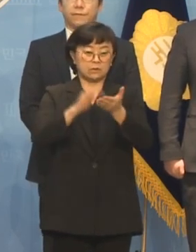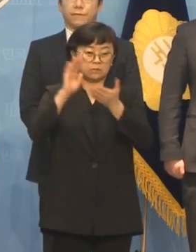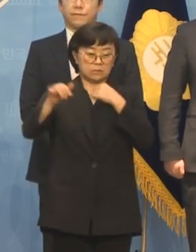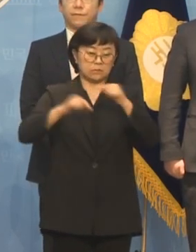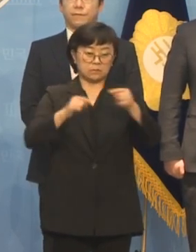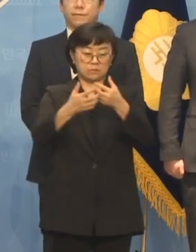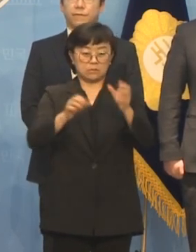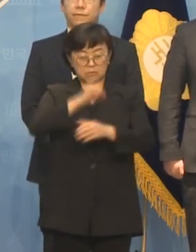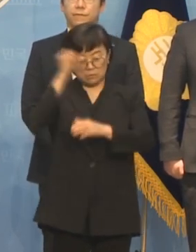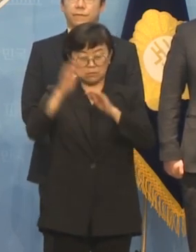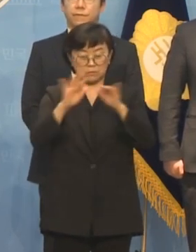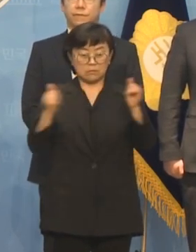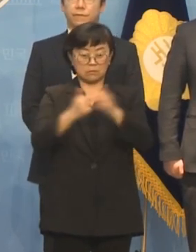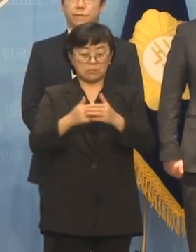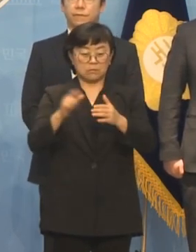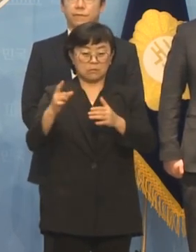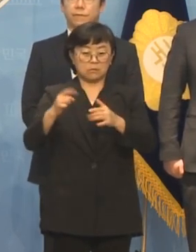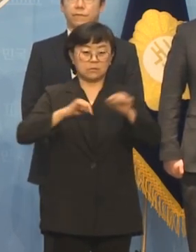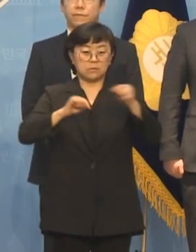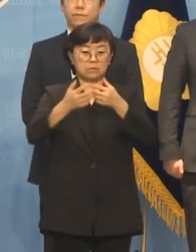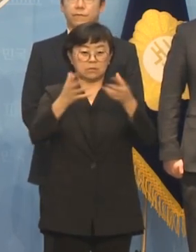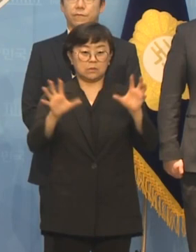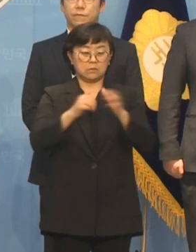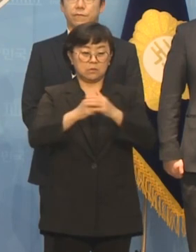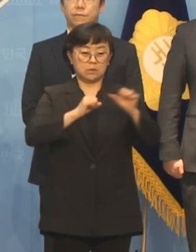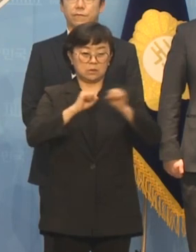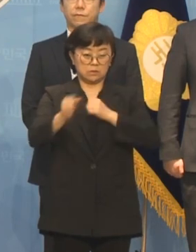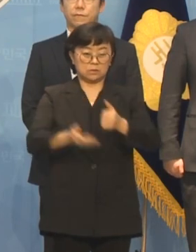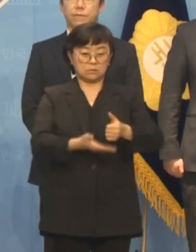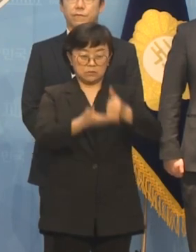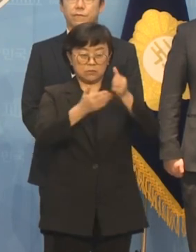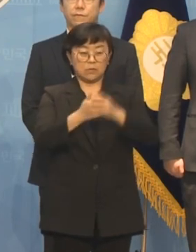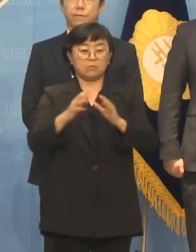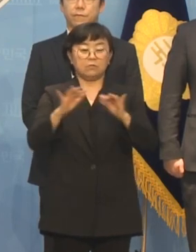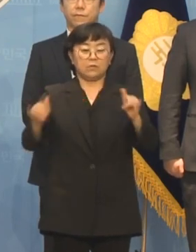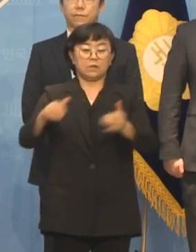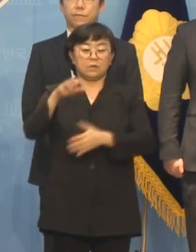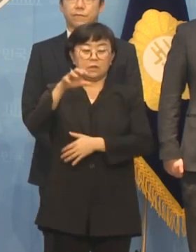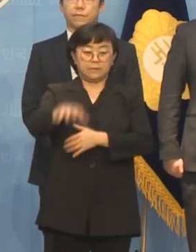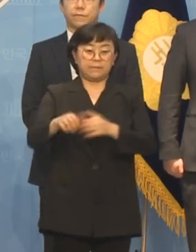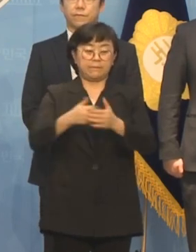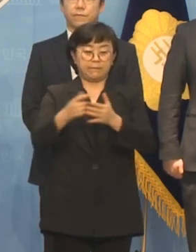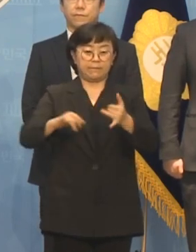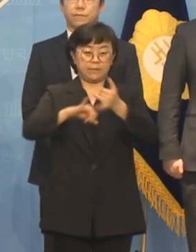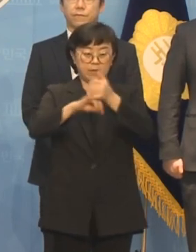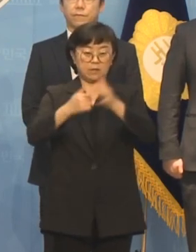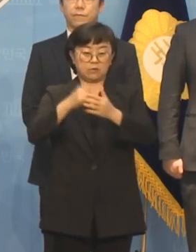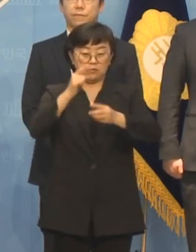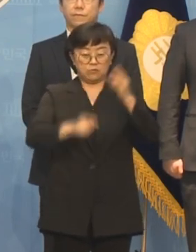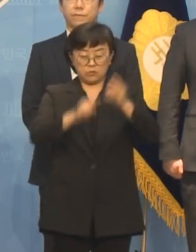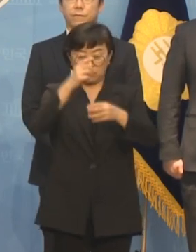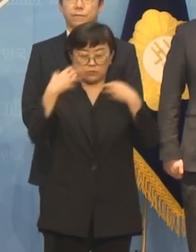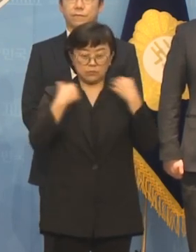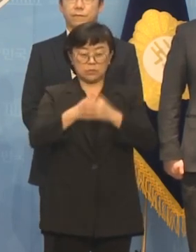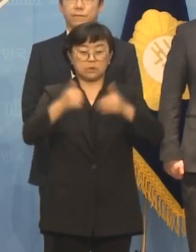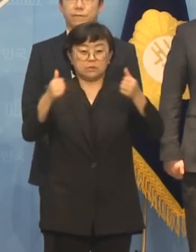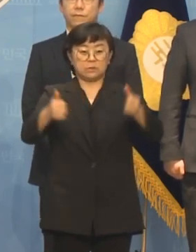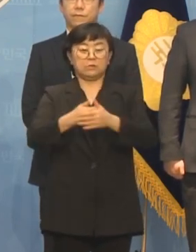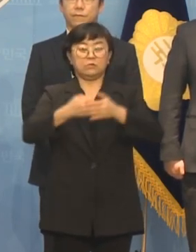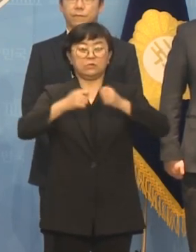정당 당선자들의 원정당 활동을 존중하더라도 국민 앞에 맹약한 윤석열 정권 심판과